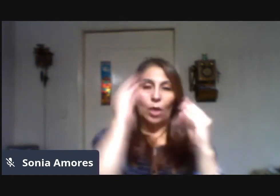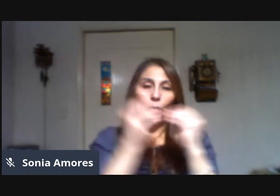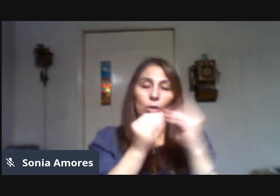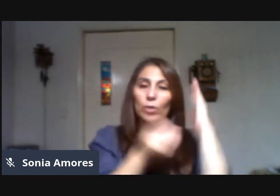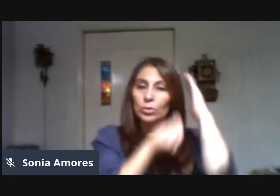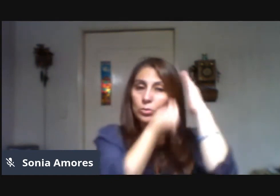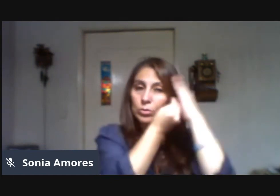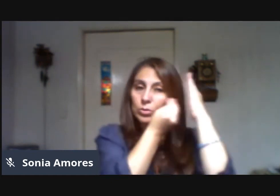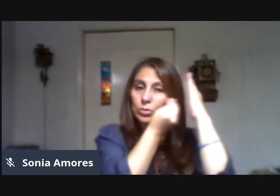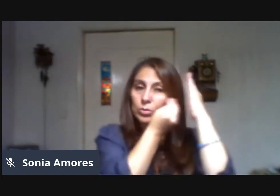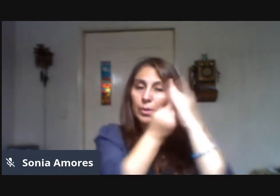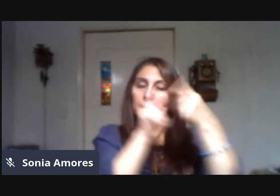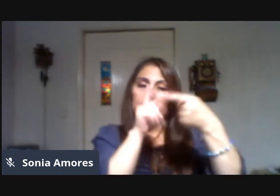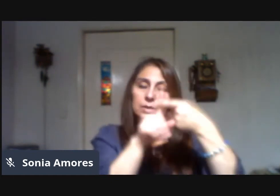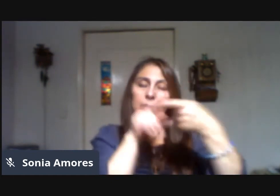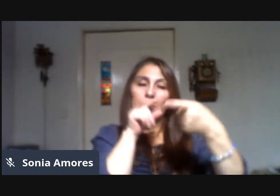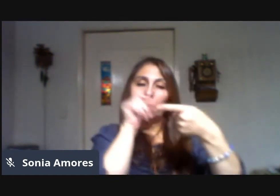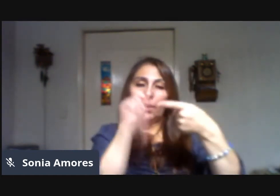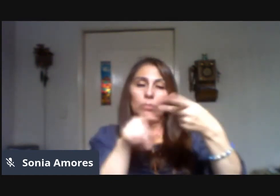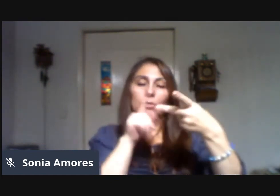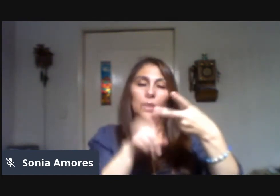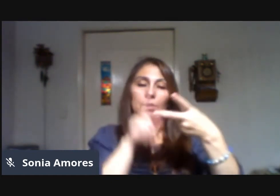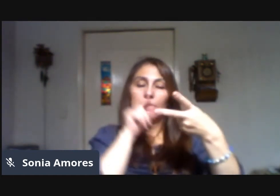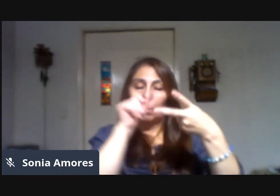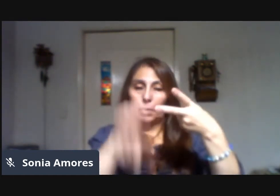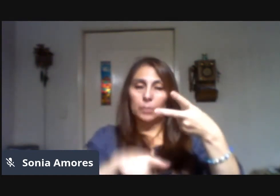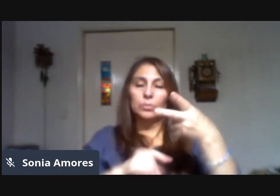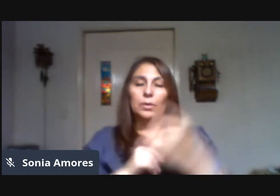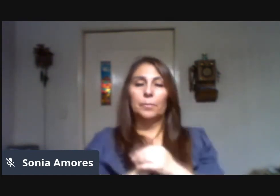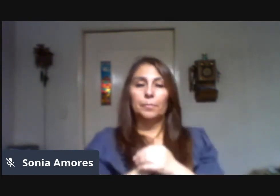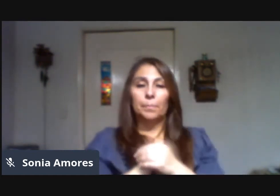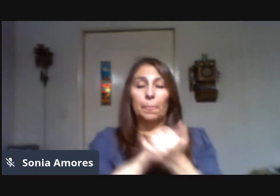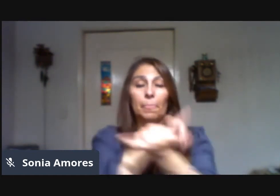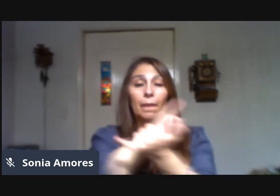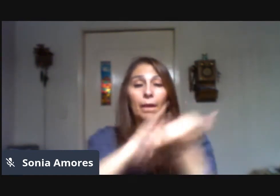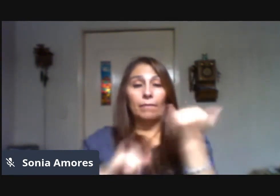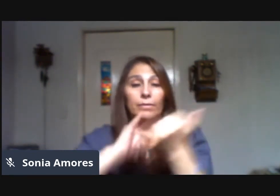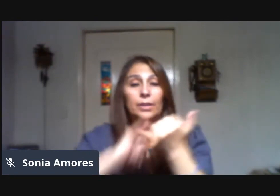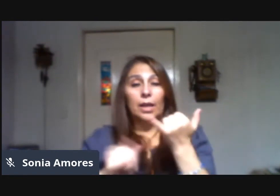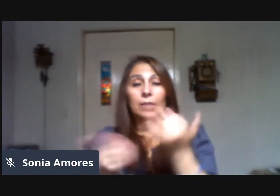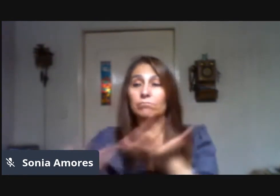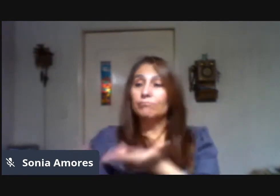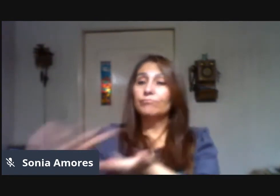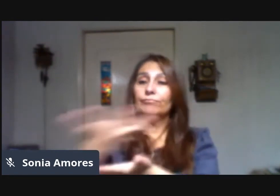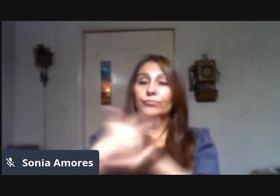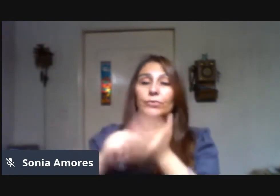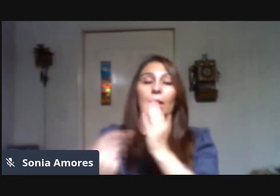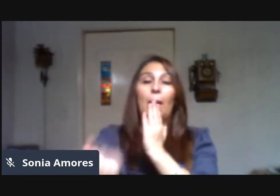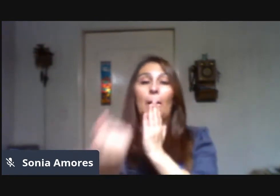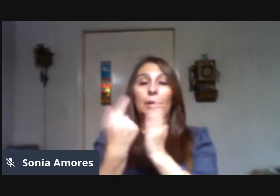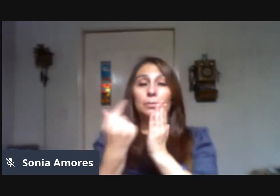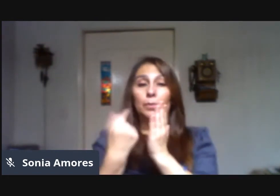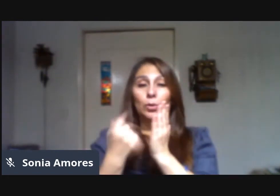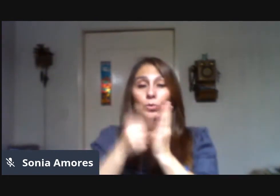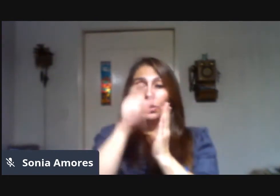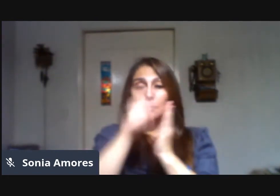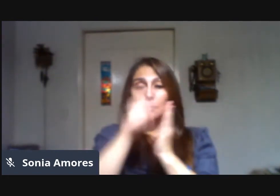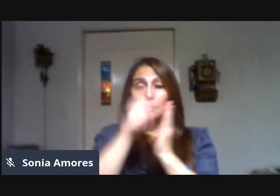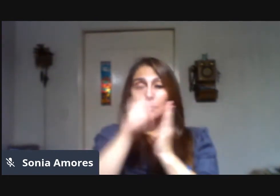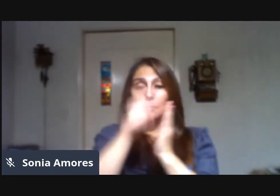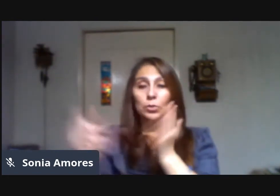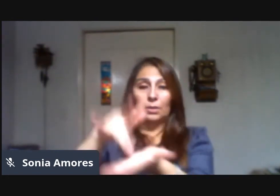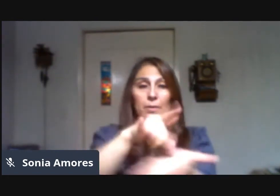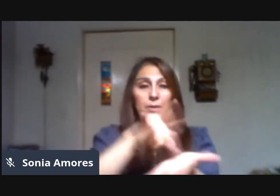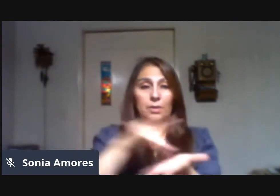hemos generado al inicio de esta conversación. Y al final vamos a recoger las preguntas de todas las personas que están participando a través del